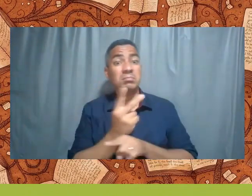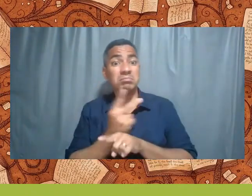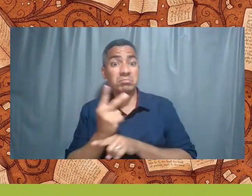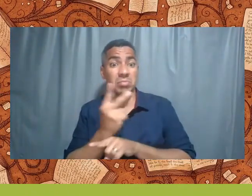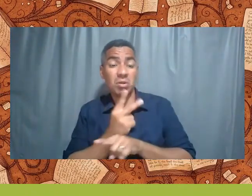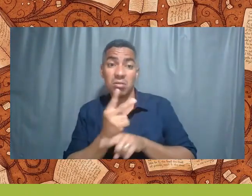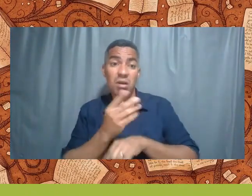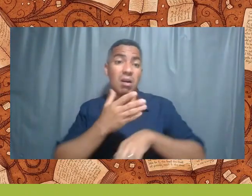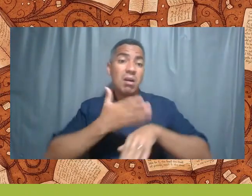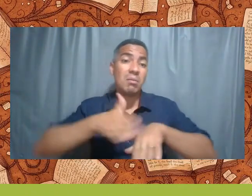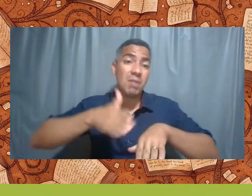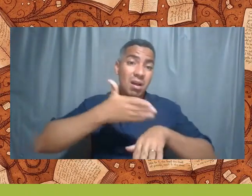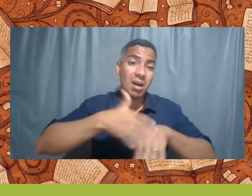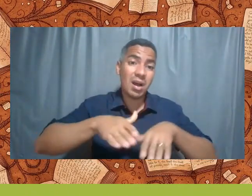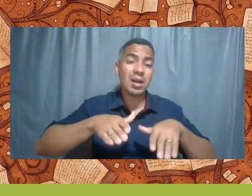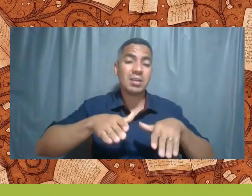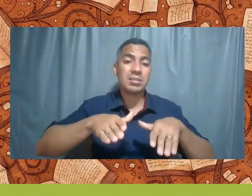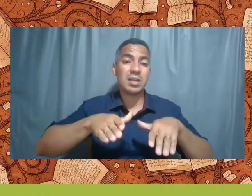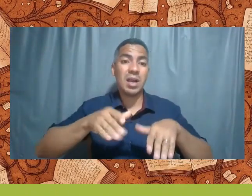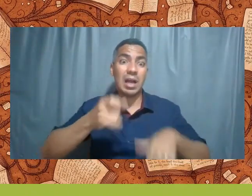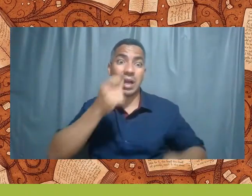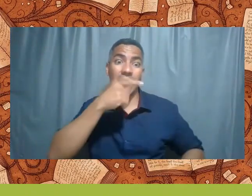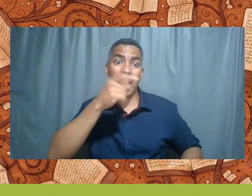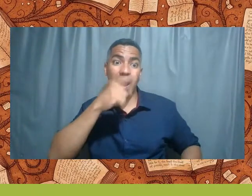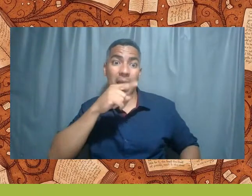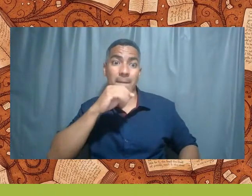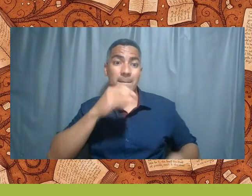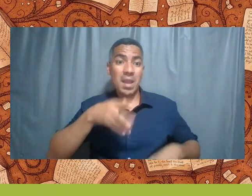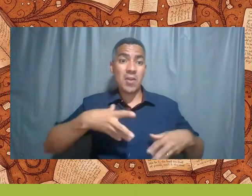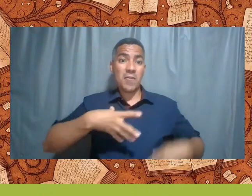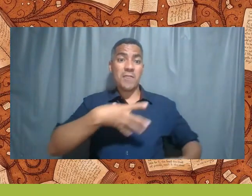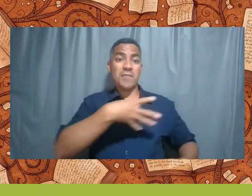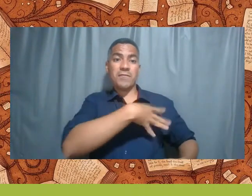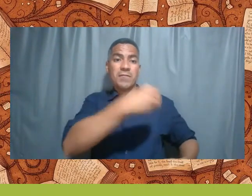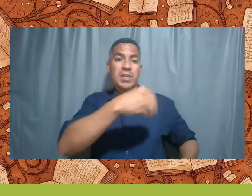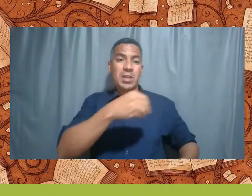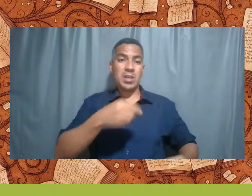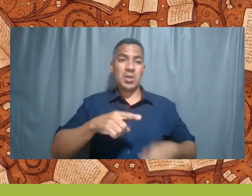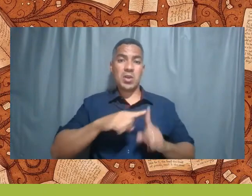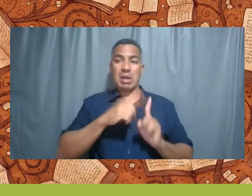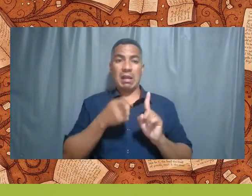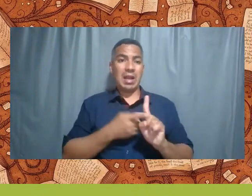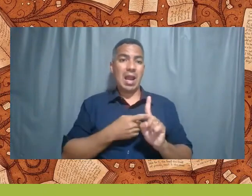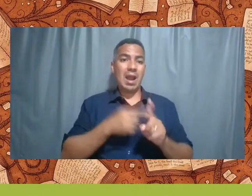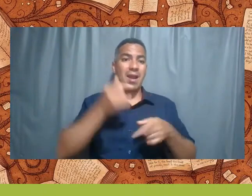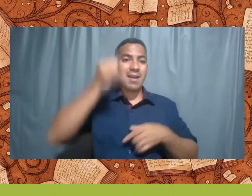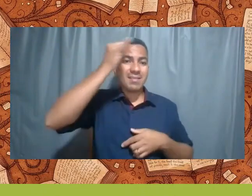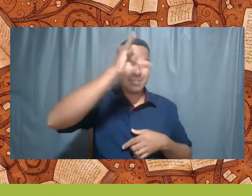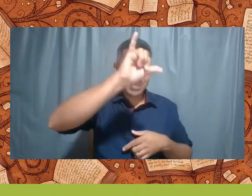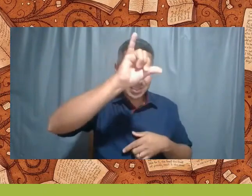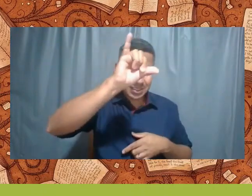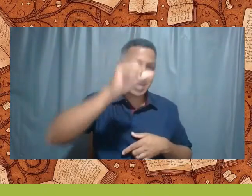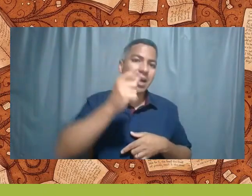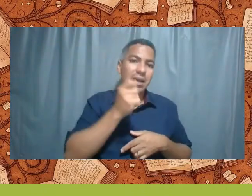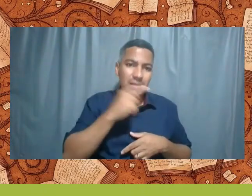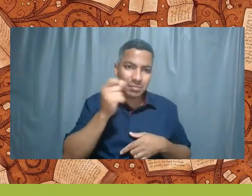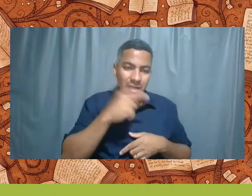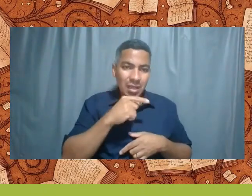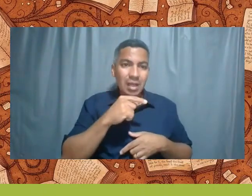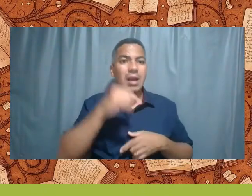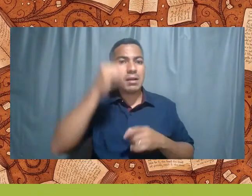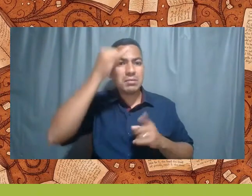práticas anticoncepcionais, né, para impedir o excesso dos nascimentos de crianças,